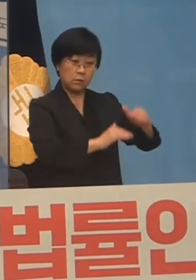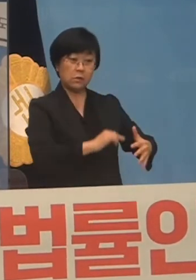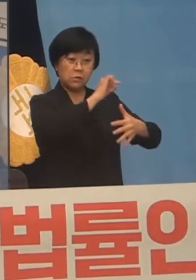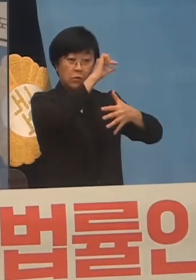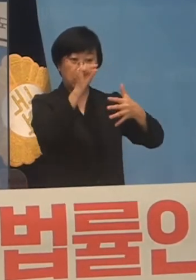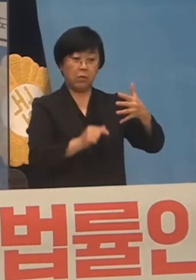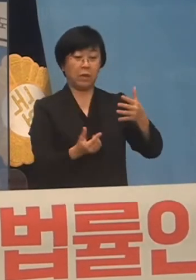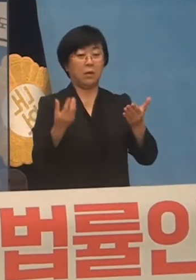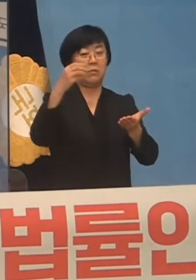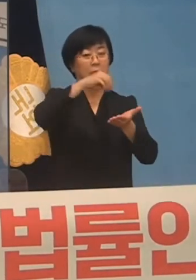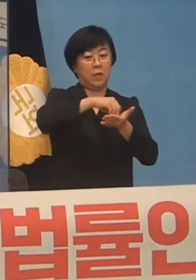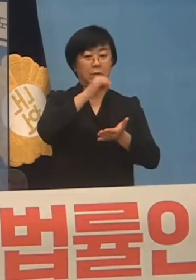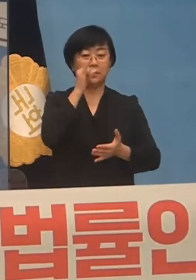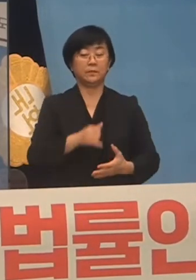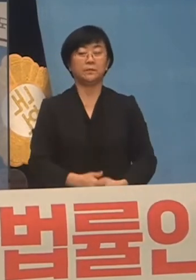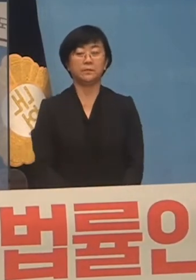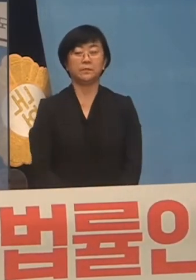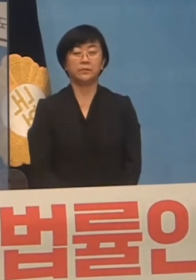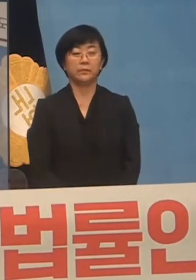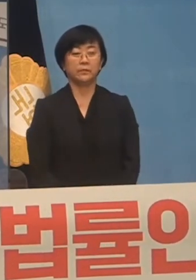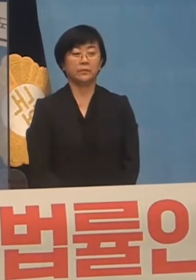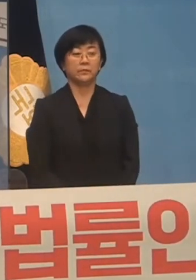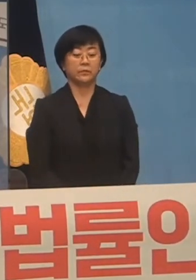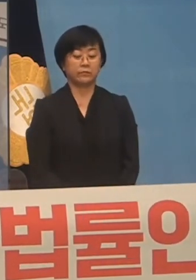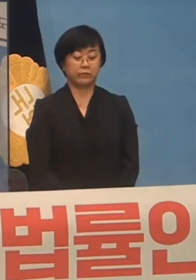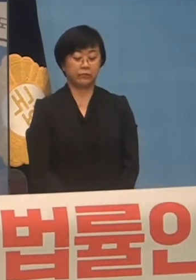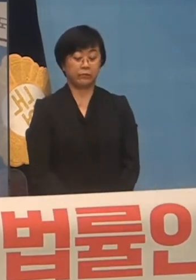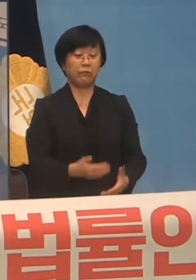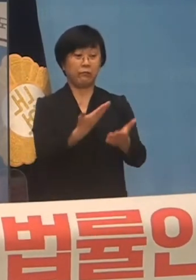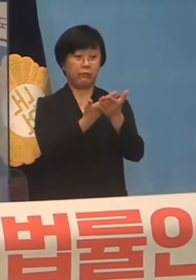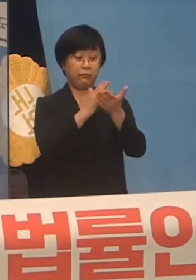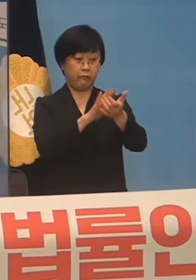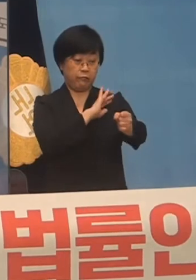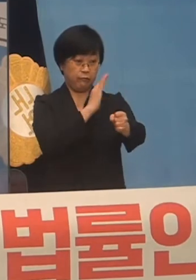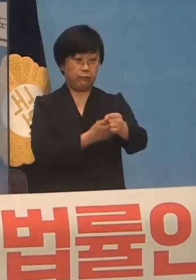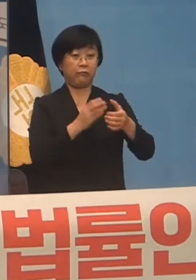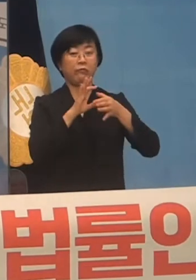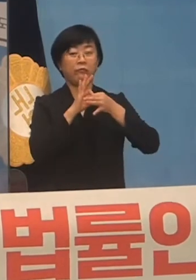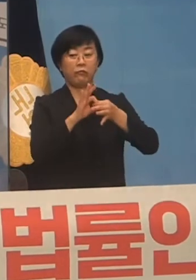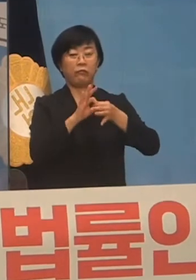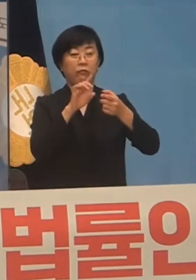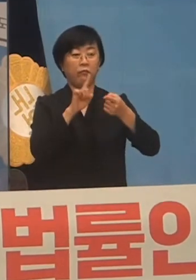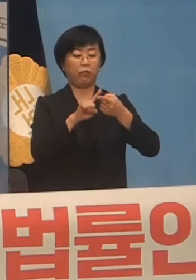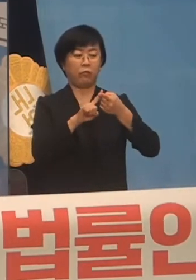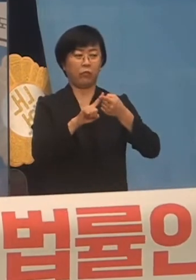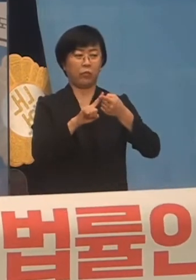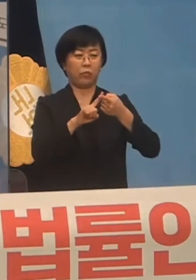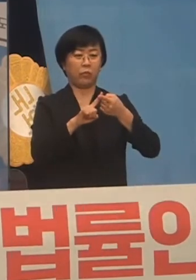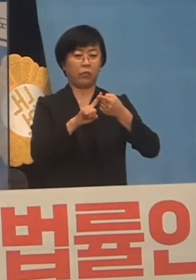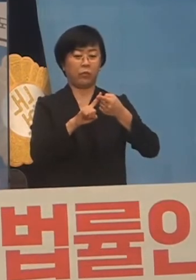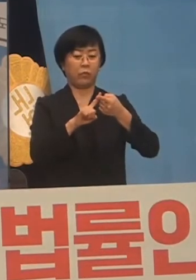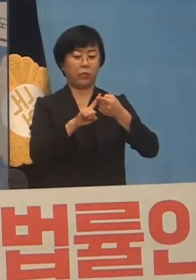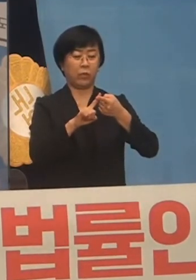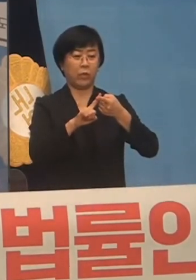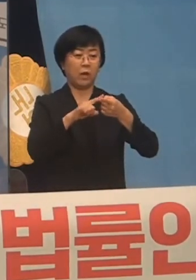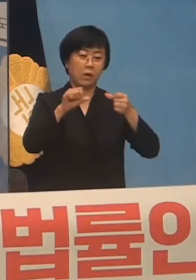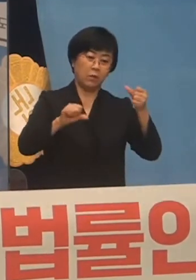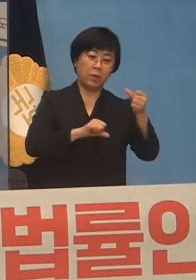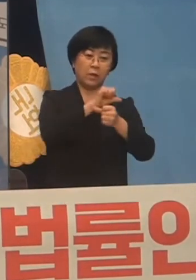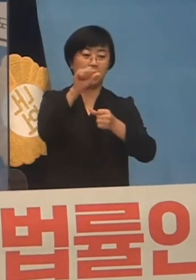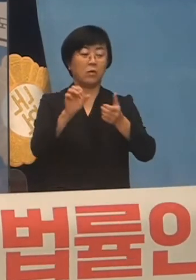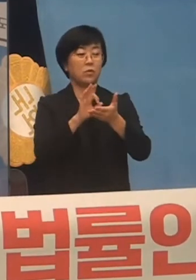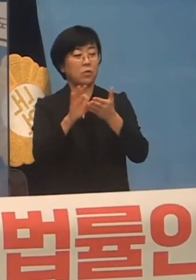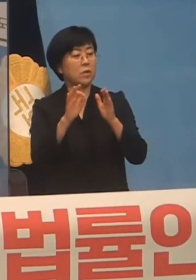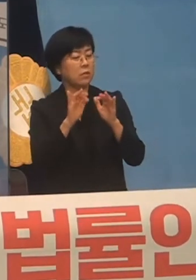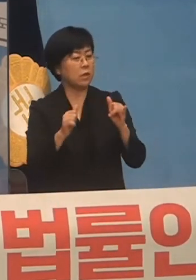함께 법안에 담았습니다. 이 수리할 권리에 관련해서는 아무래도 환경 문제,